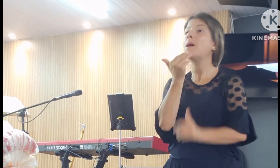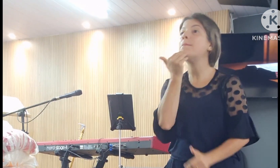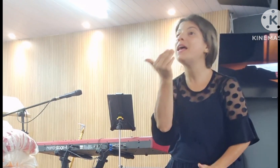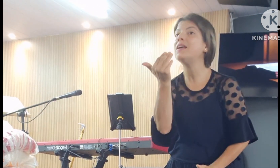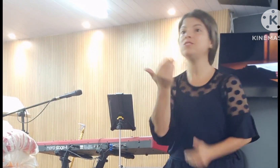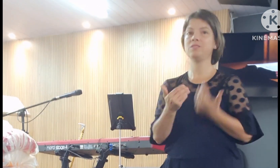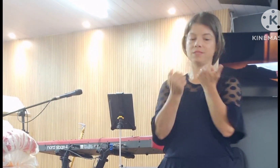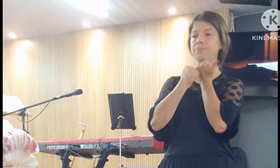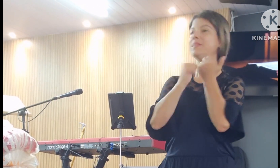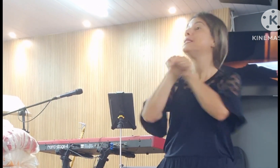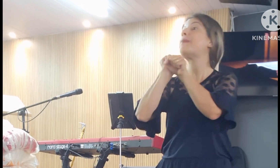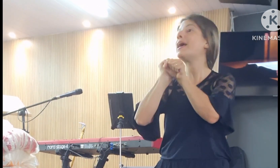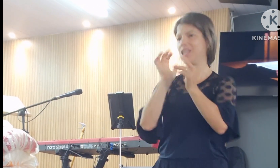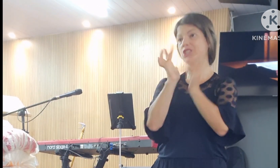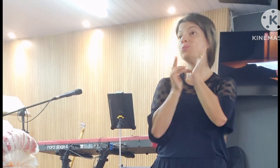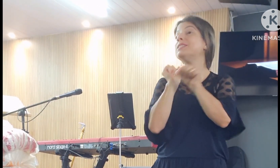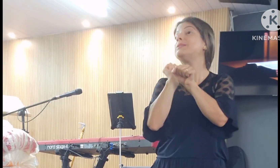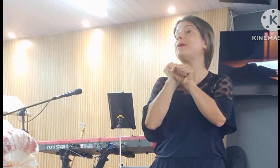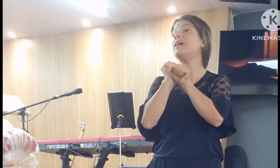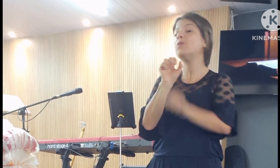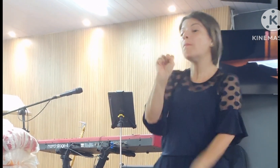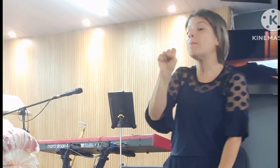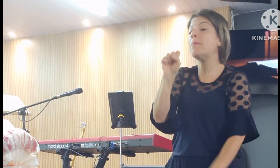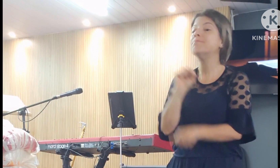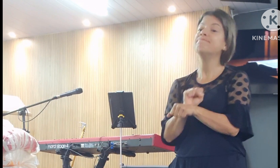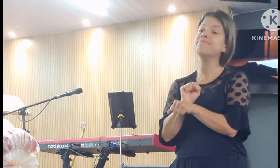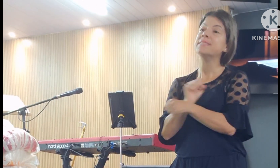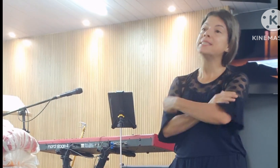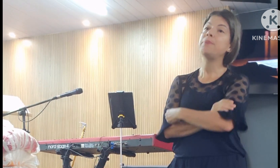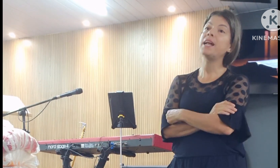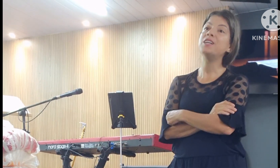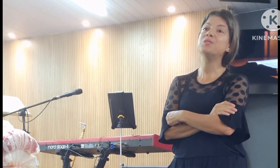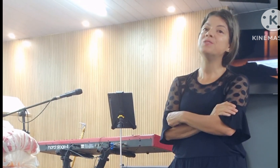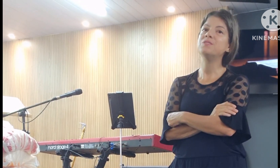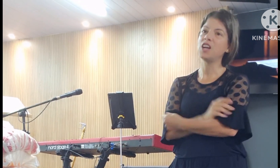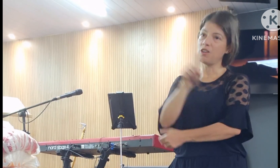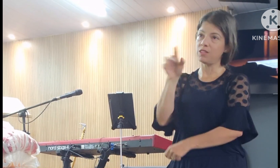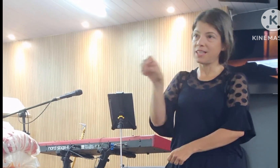ele diz assim: ó, tudo isso é seu, se você crer,